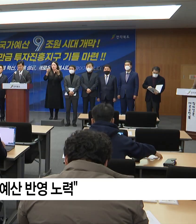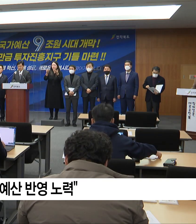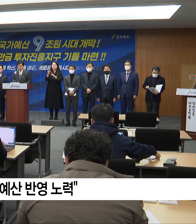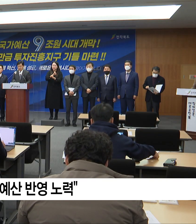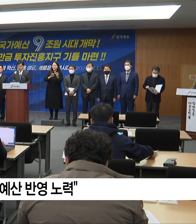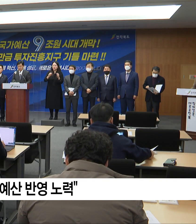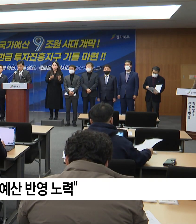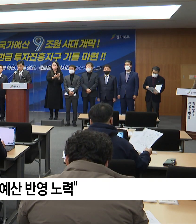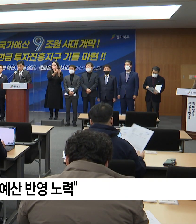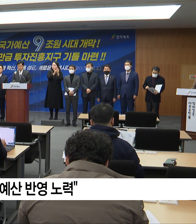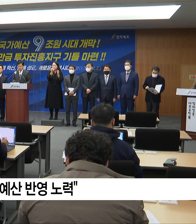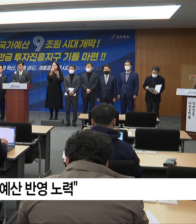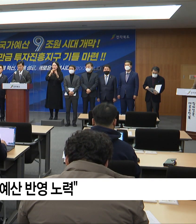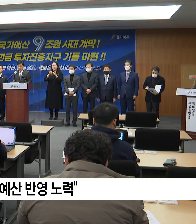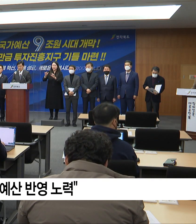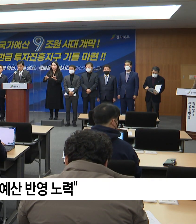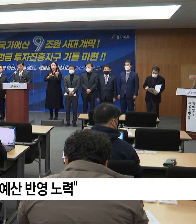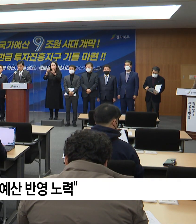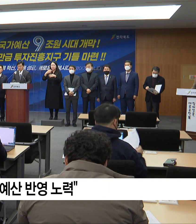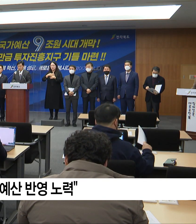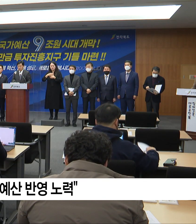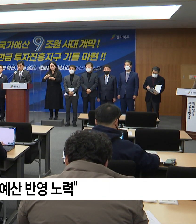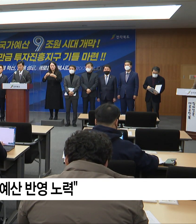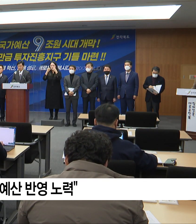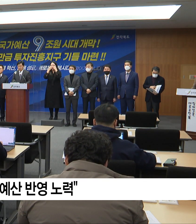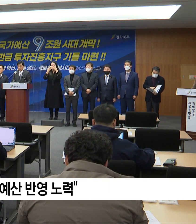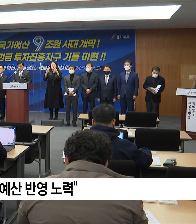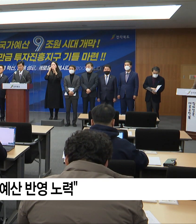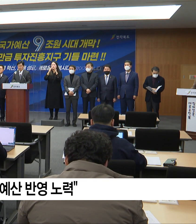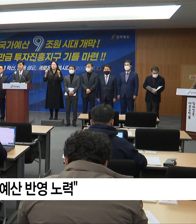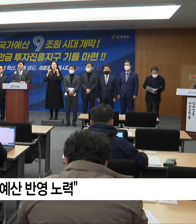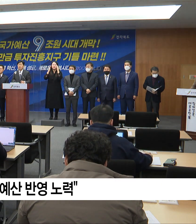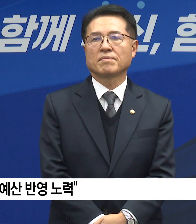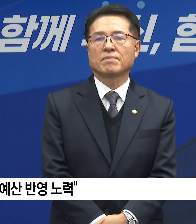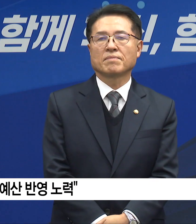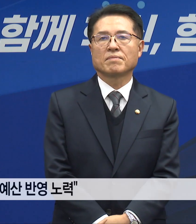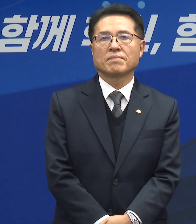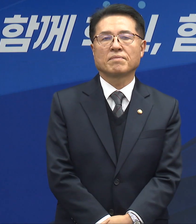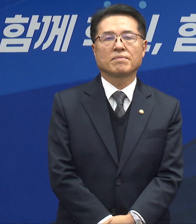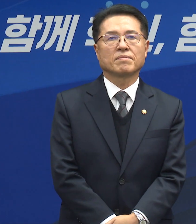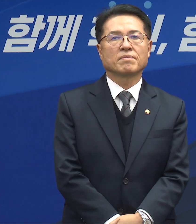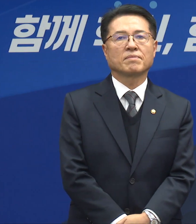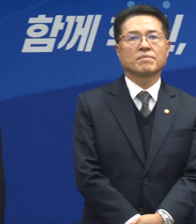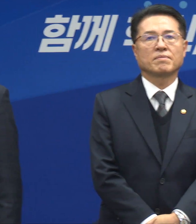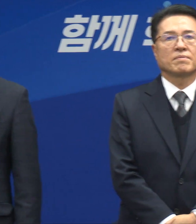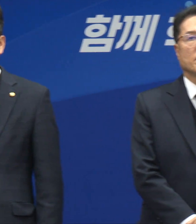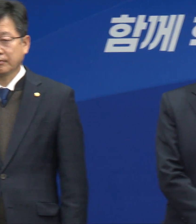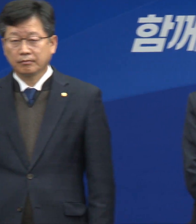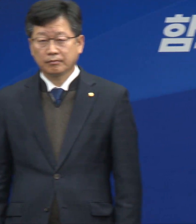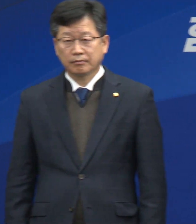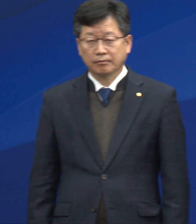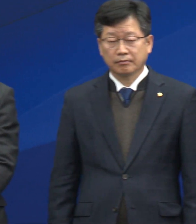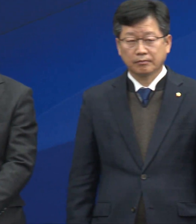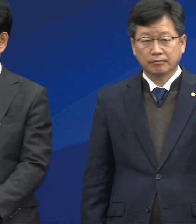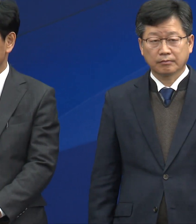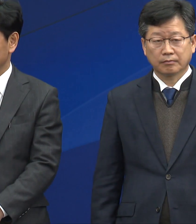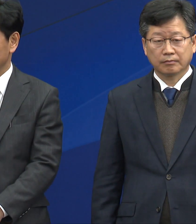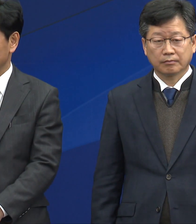반영된 사업은 추경에, 미반영된 사업은 내년도 국가 예산에 반영될 수 있도록